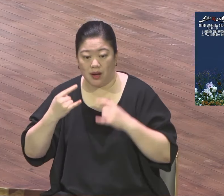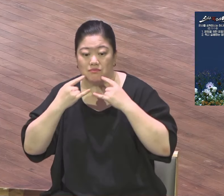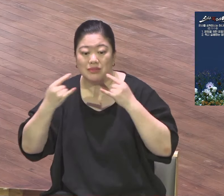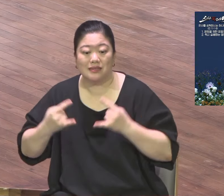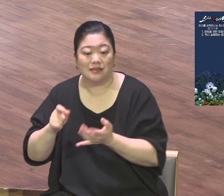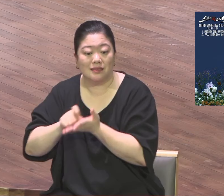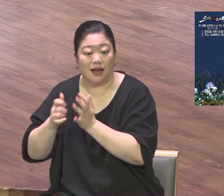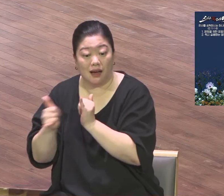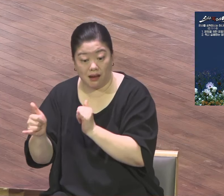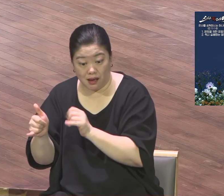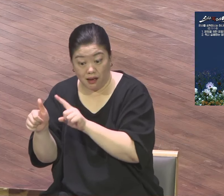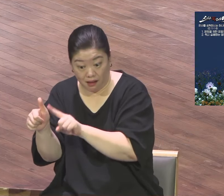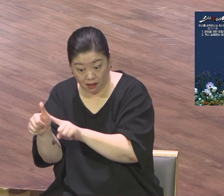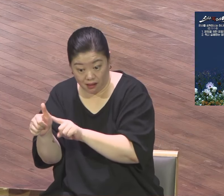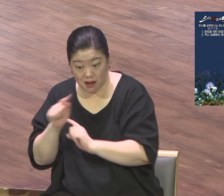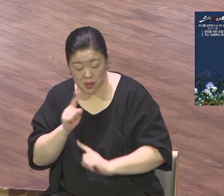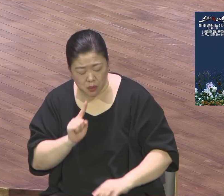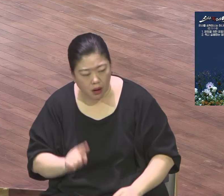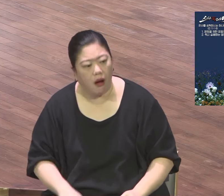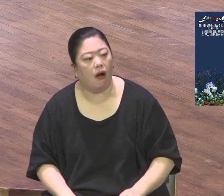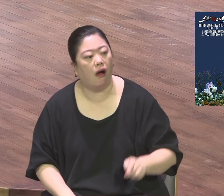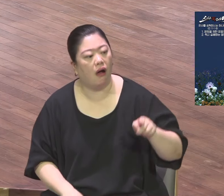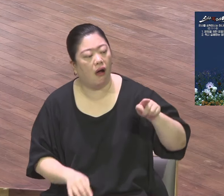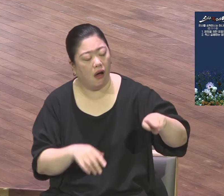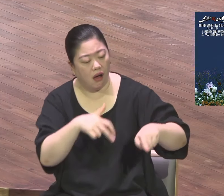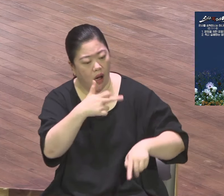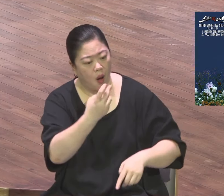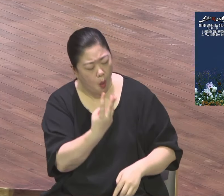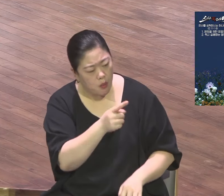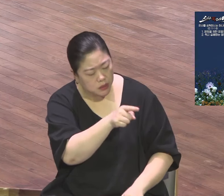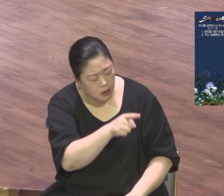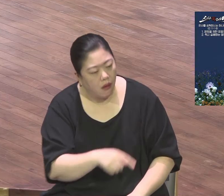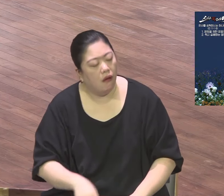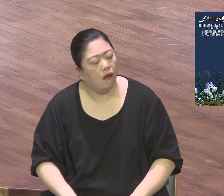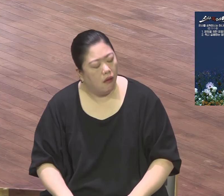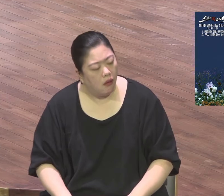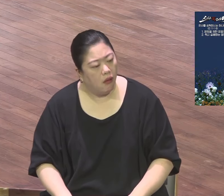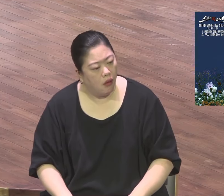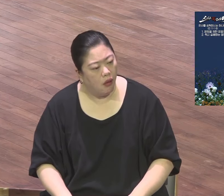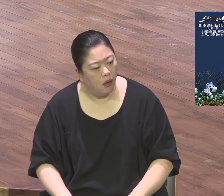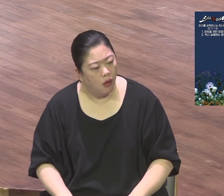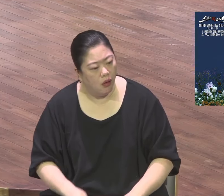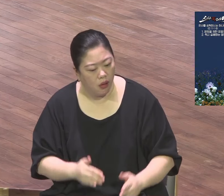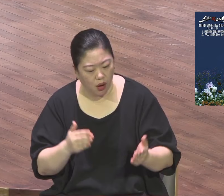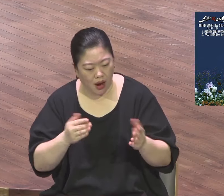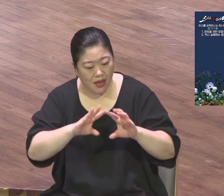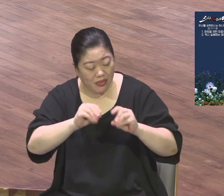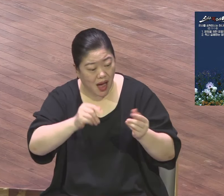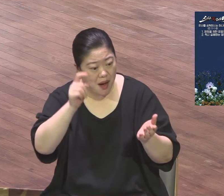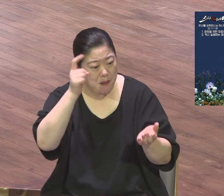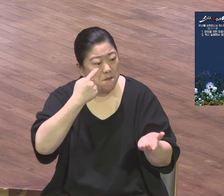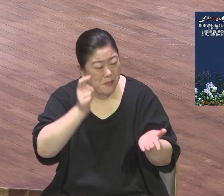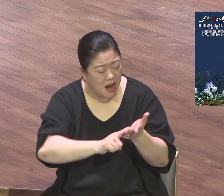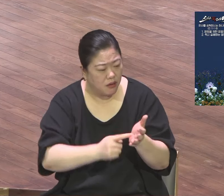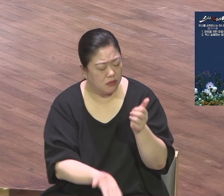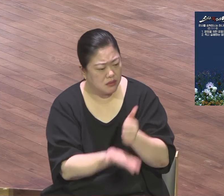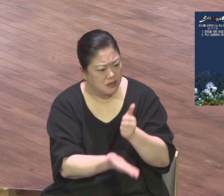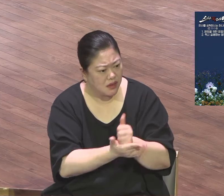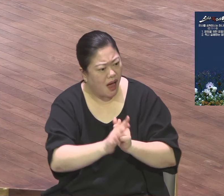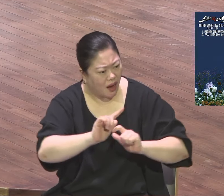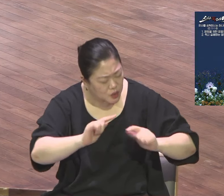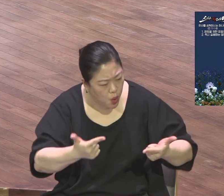뭐가 부담됩니까? 거침없이 담대하게. 사도행전의 설교, 여름 설교지 제목이잖아요. 거침없이 담대하게.